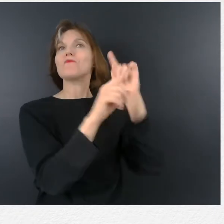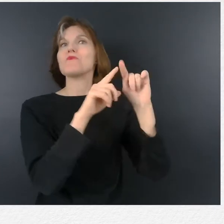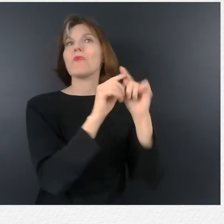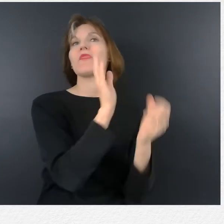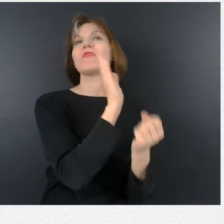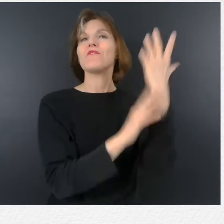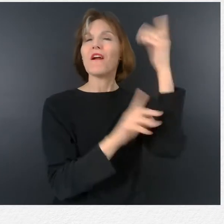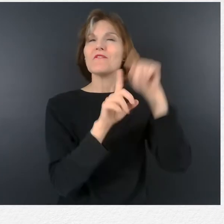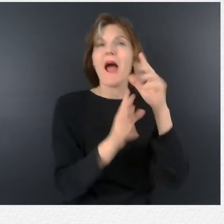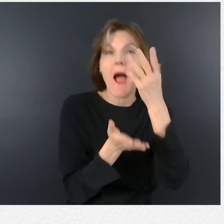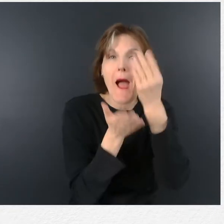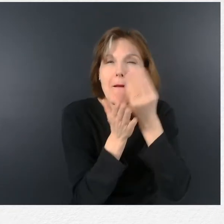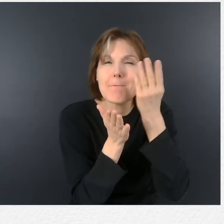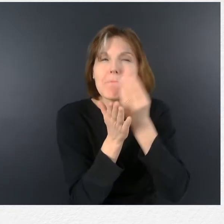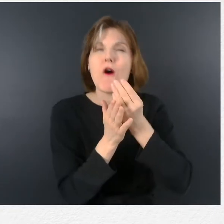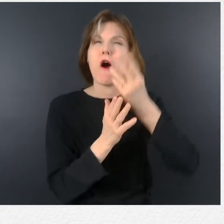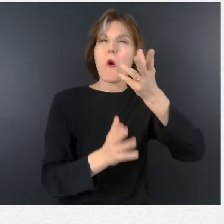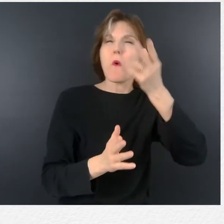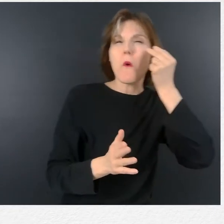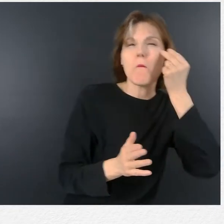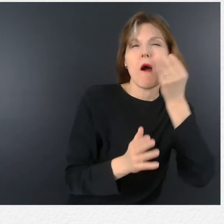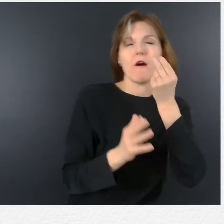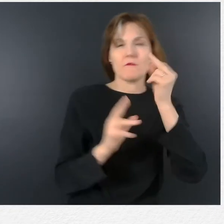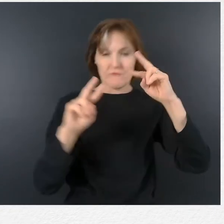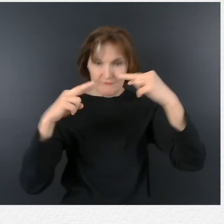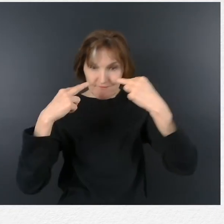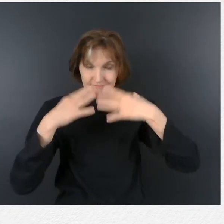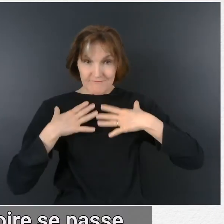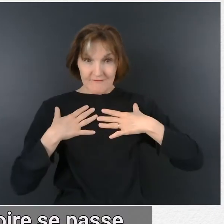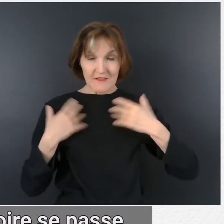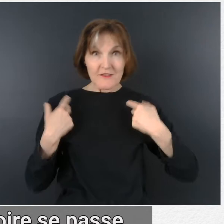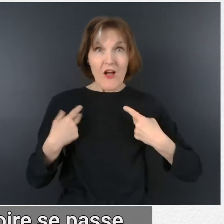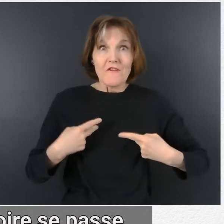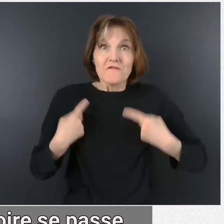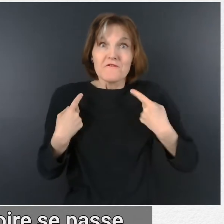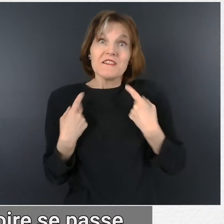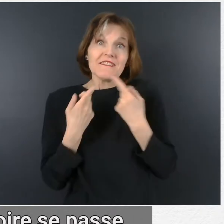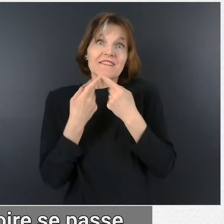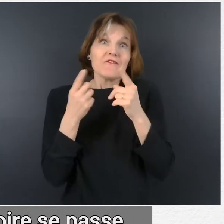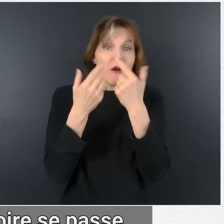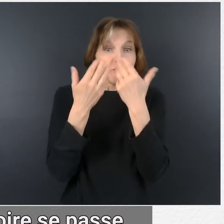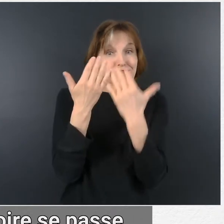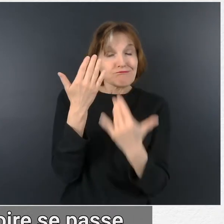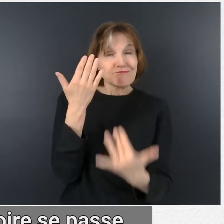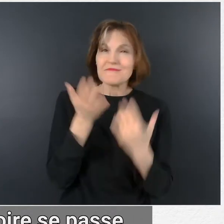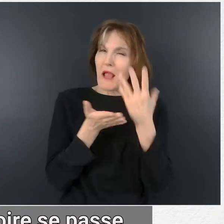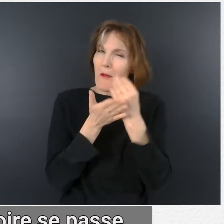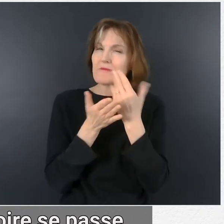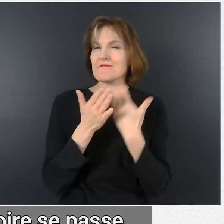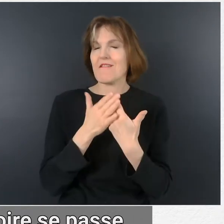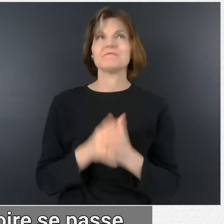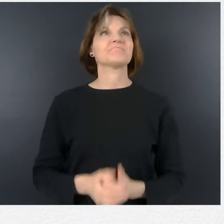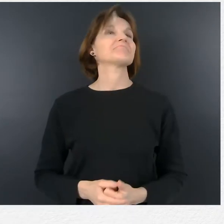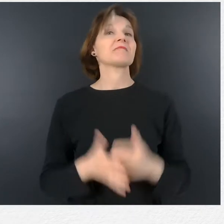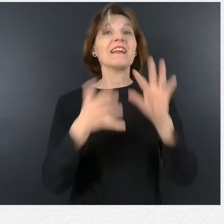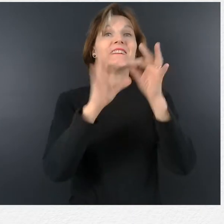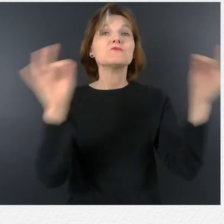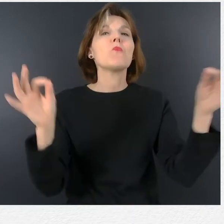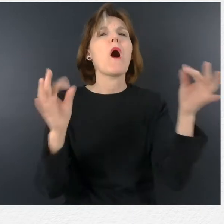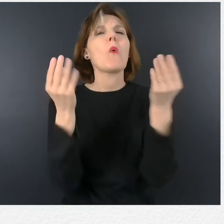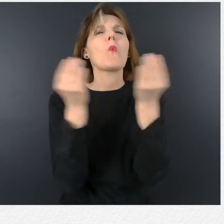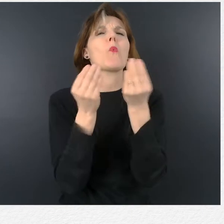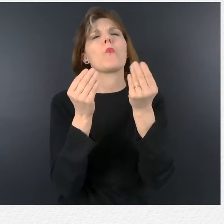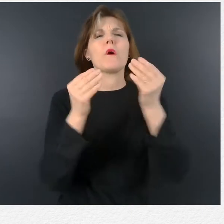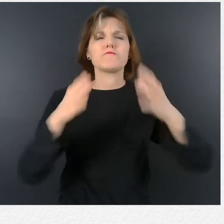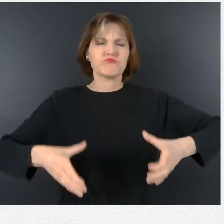et comprendre d'autres aspects de notre vie. Alors cette histoire se passe actuellement dans les escaliers d'une